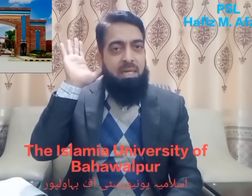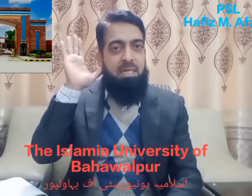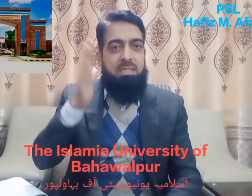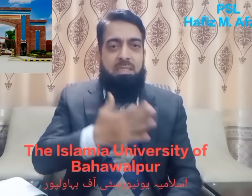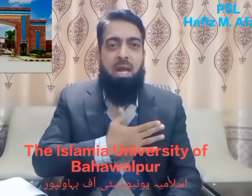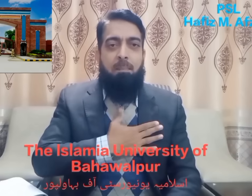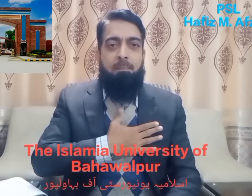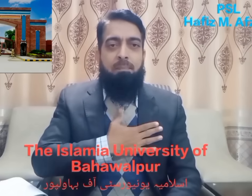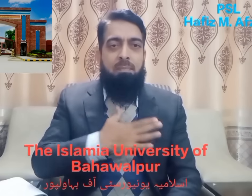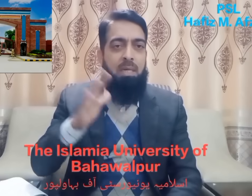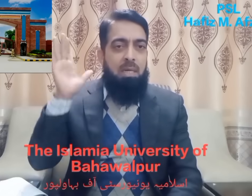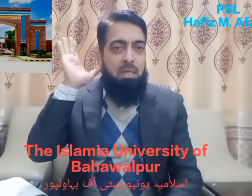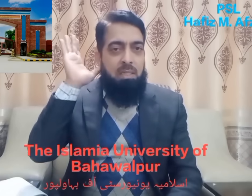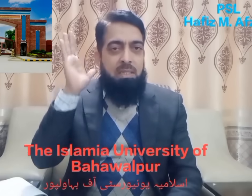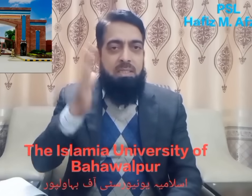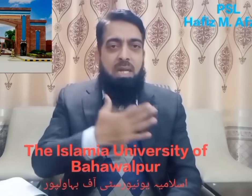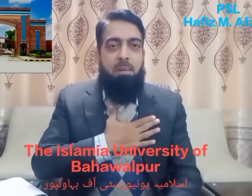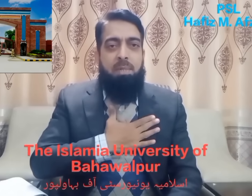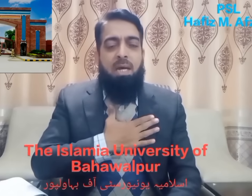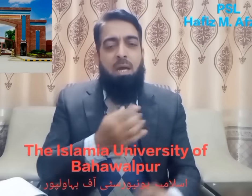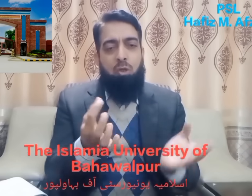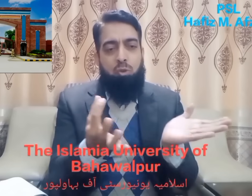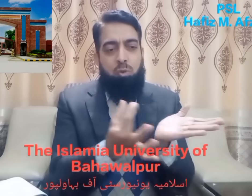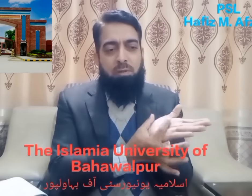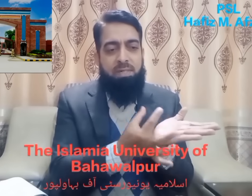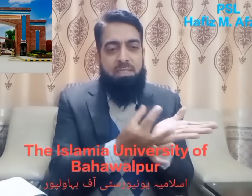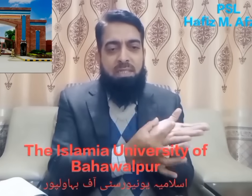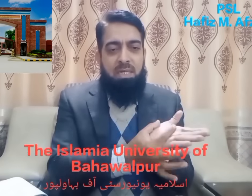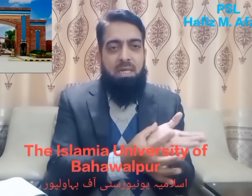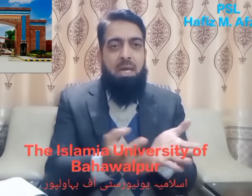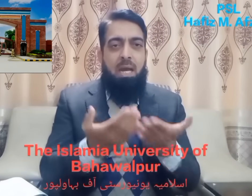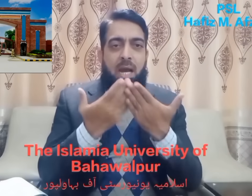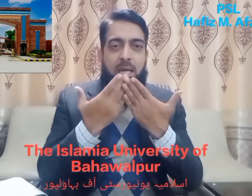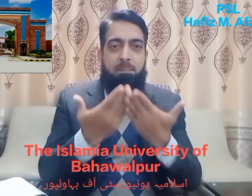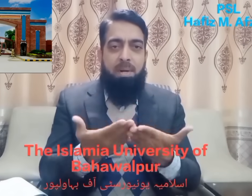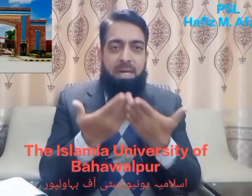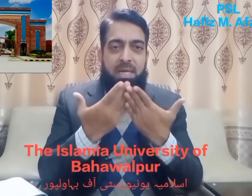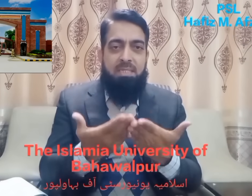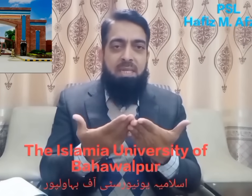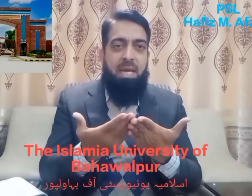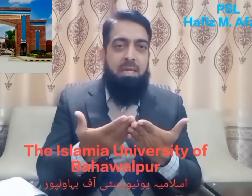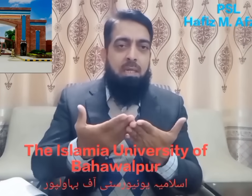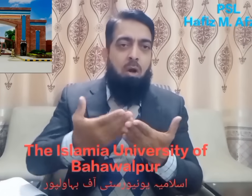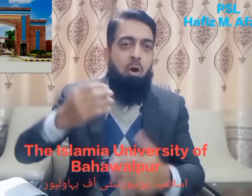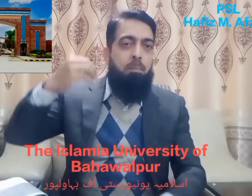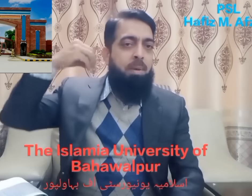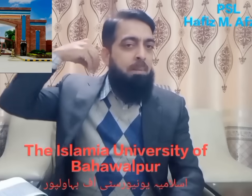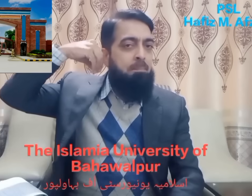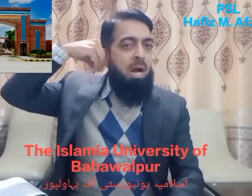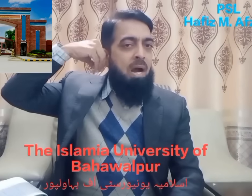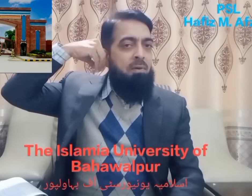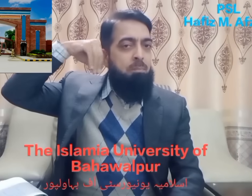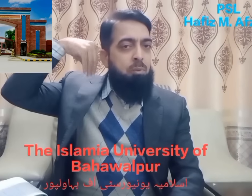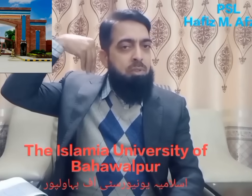करेंगे, इस्लाम। इस्लामिया यूनिवर्सिटी, आगे पढ़ने का साइन, और फिर बहावलपुर।